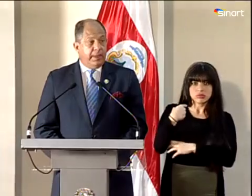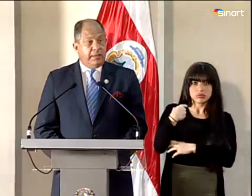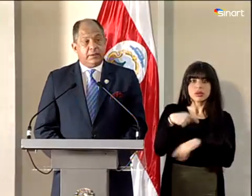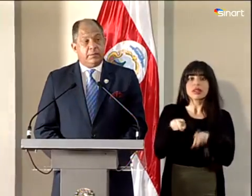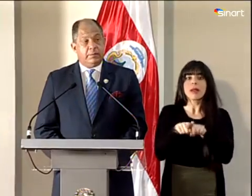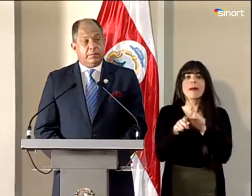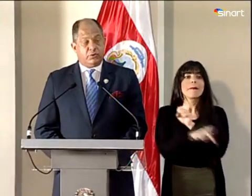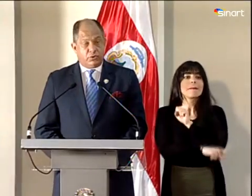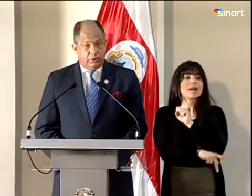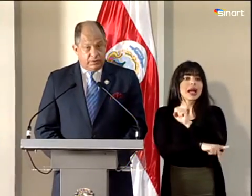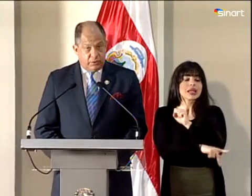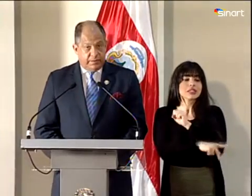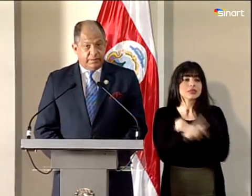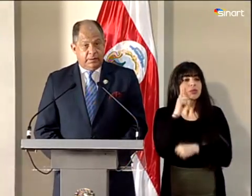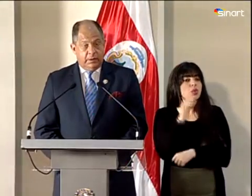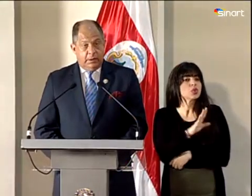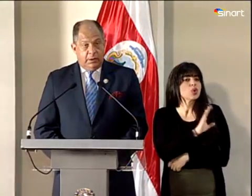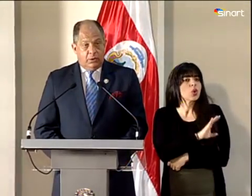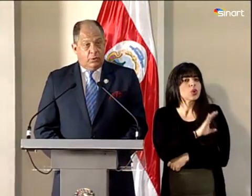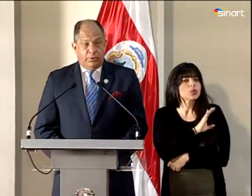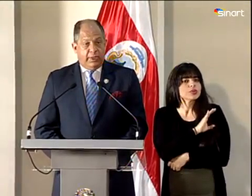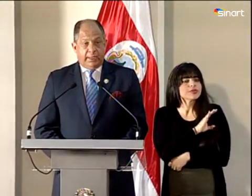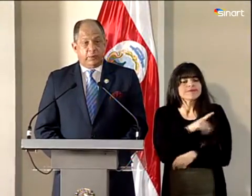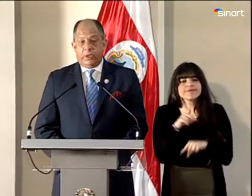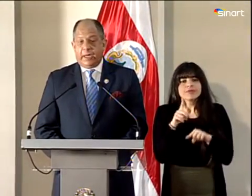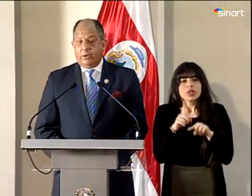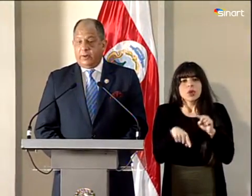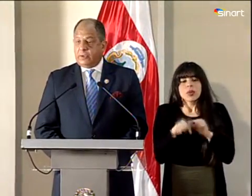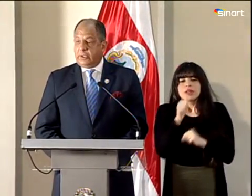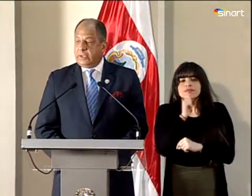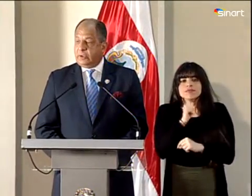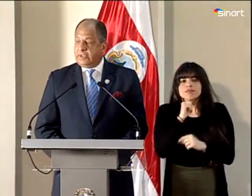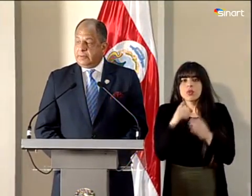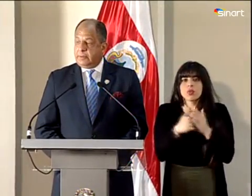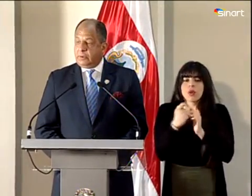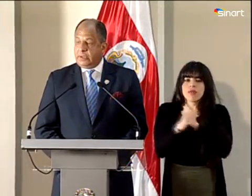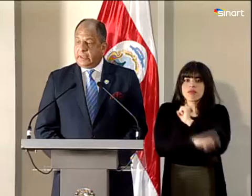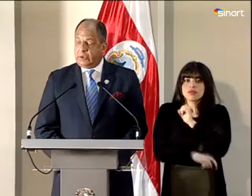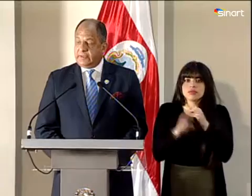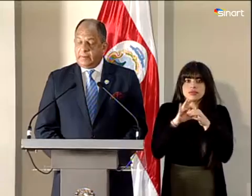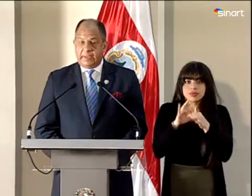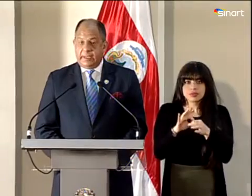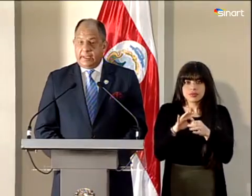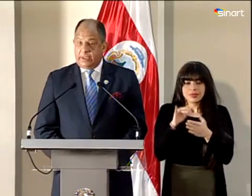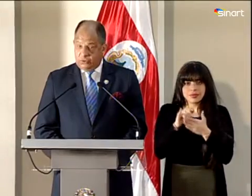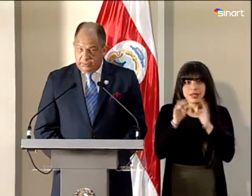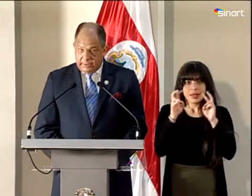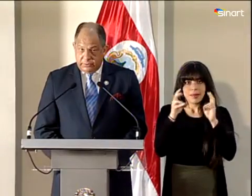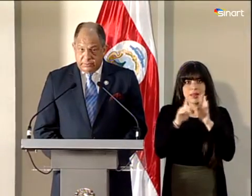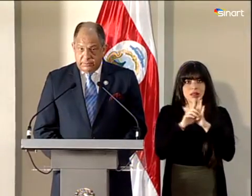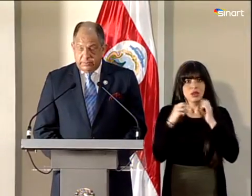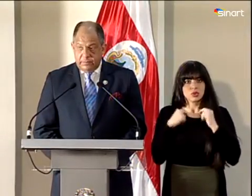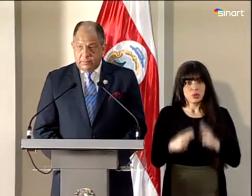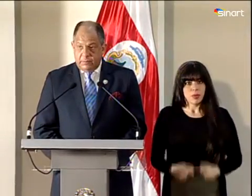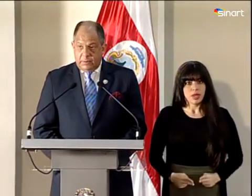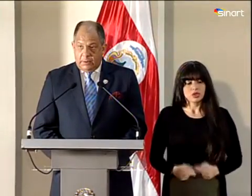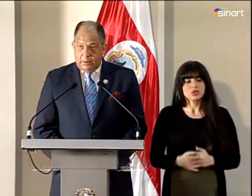que el país, por sus condiciones, no podía tolerar nuevas condenatorias en materia de derechos humanos.